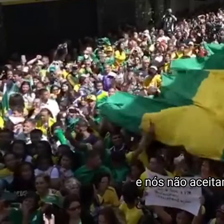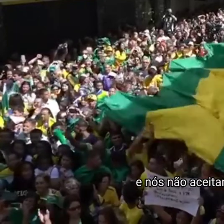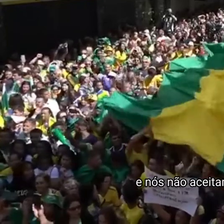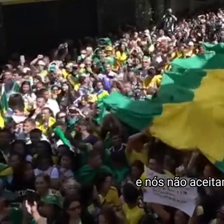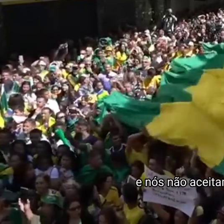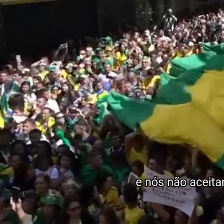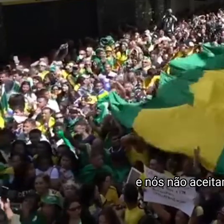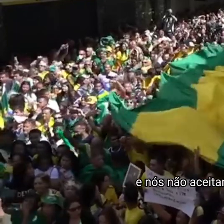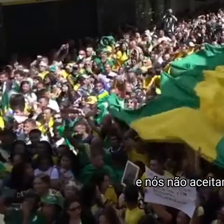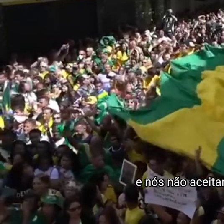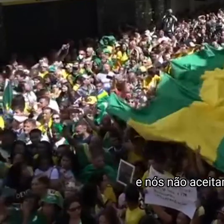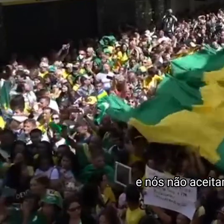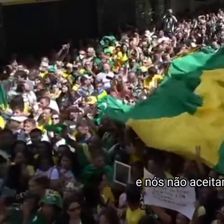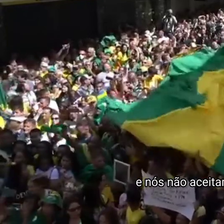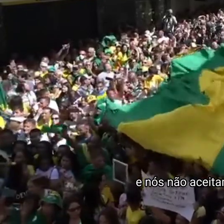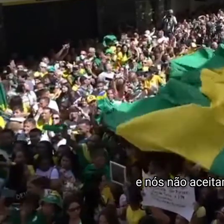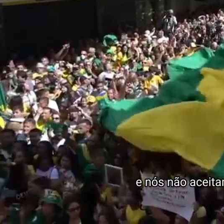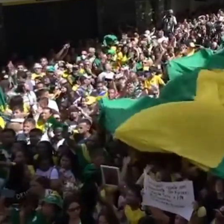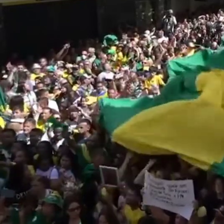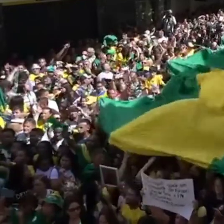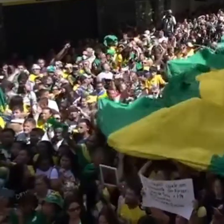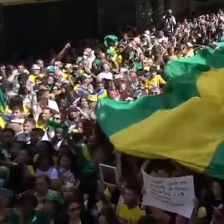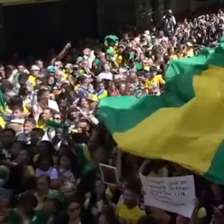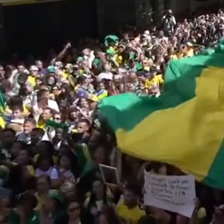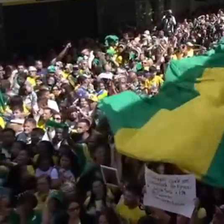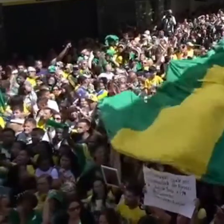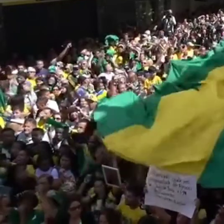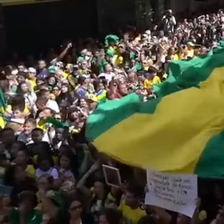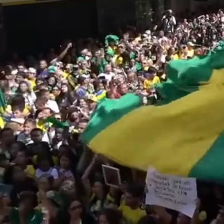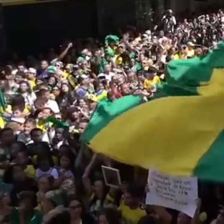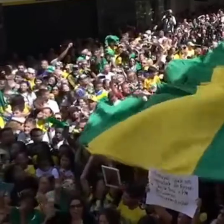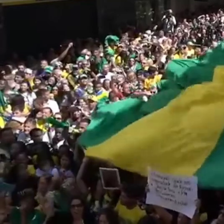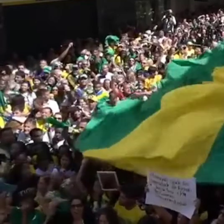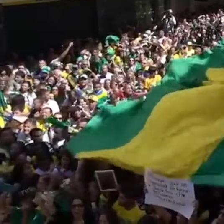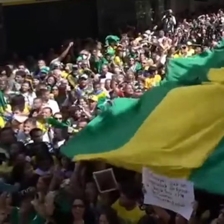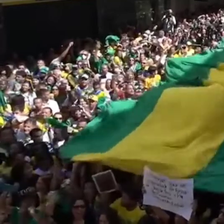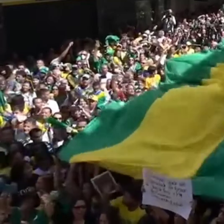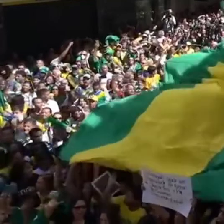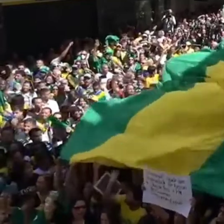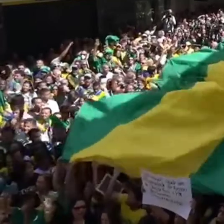não aceitamos mais esse espírito de miséria no nosso Brasil.